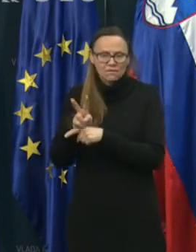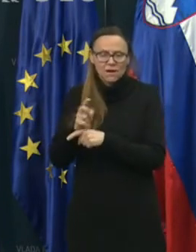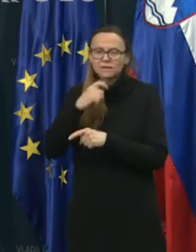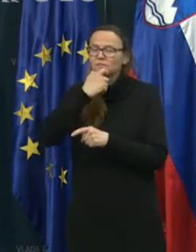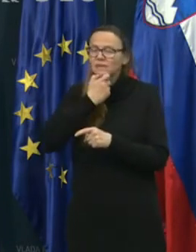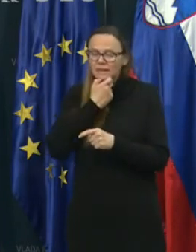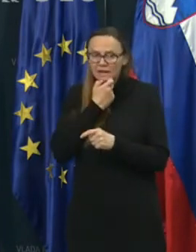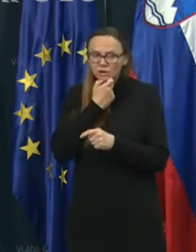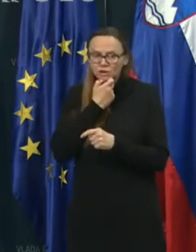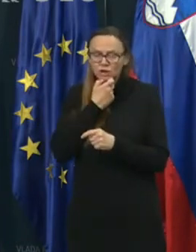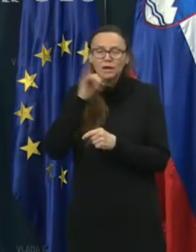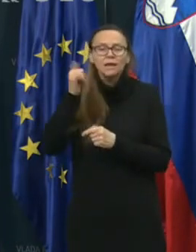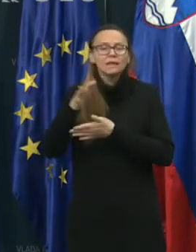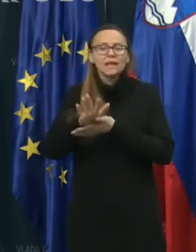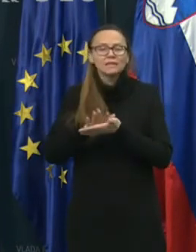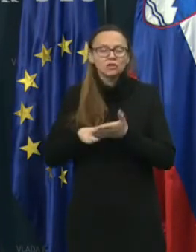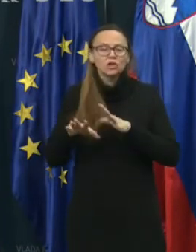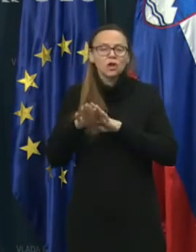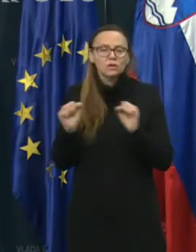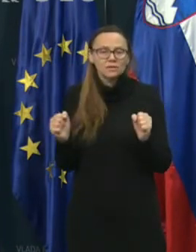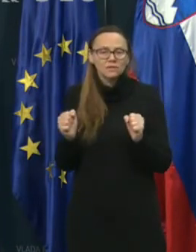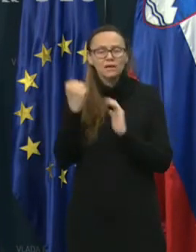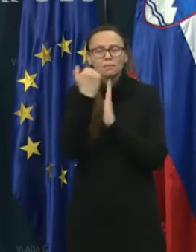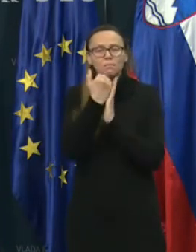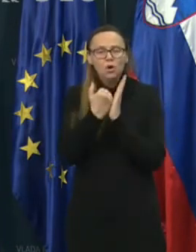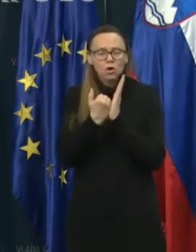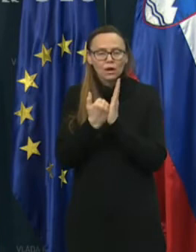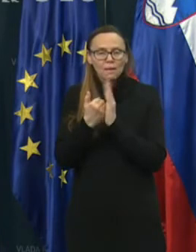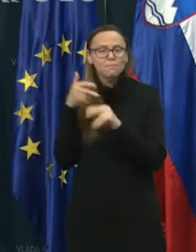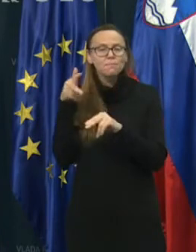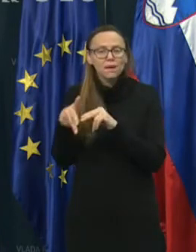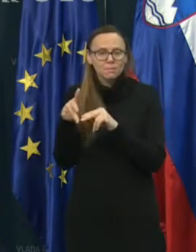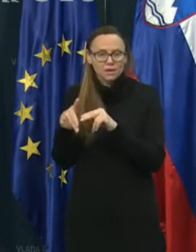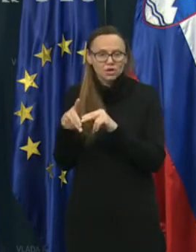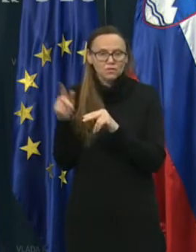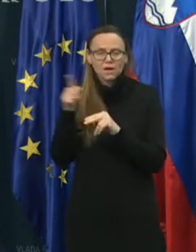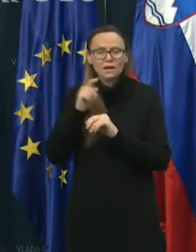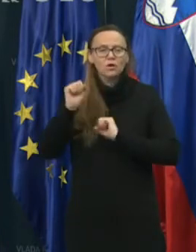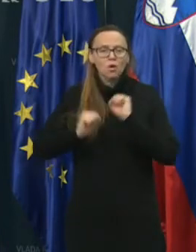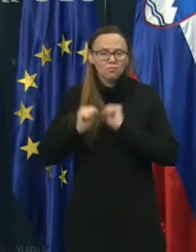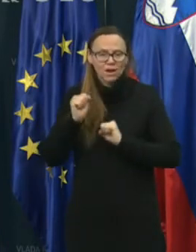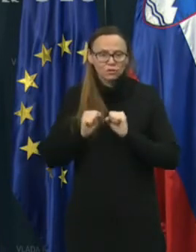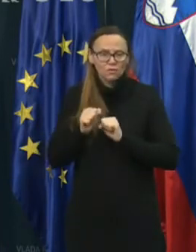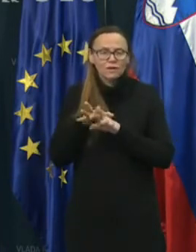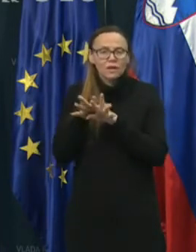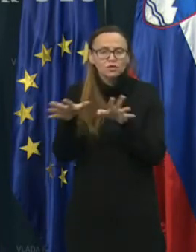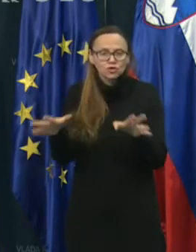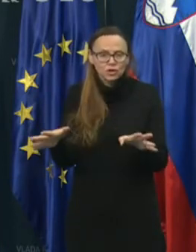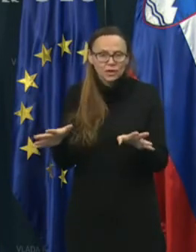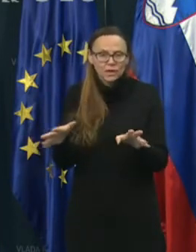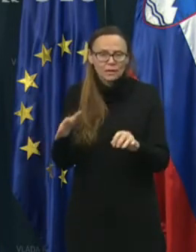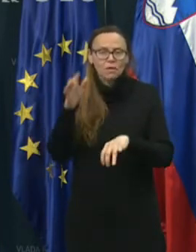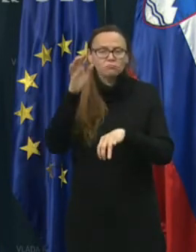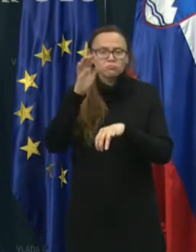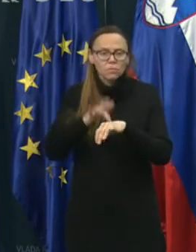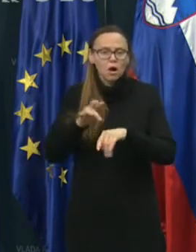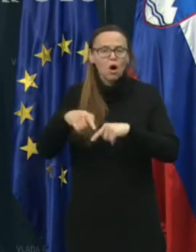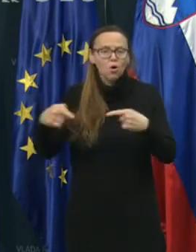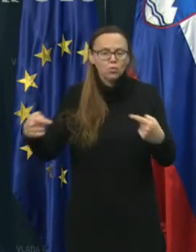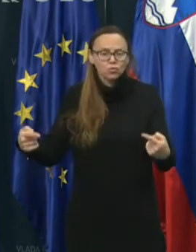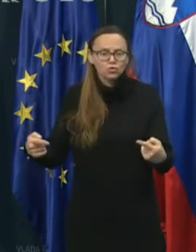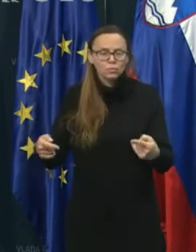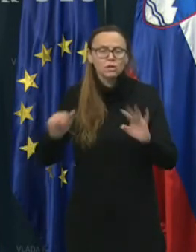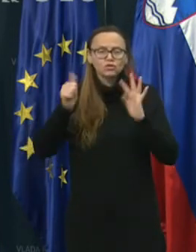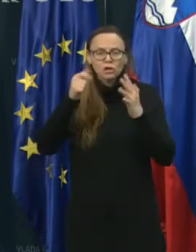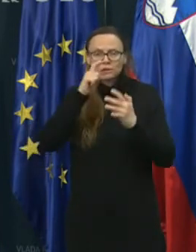starejših, da začnejo izvajati program preprečevanja in obvladovanja širjenja okužb.